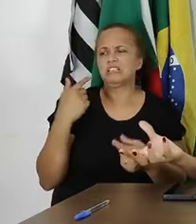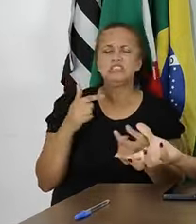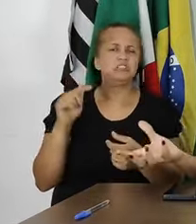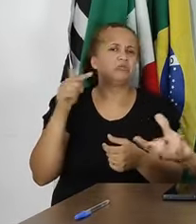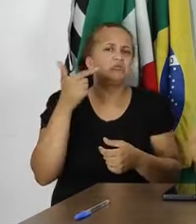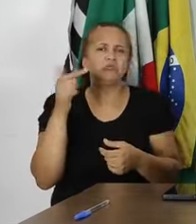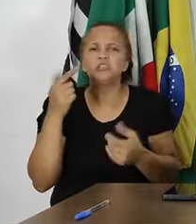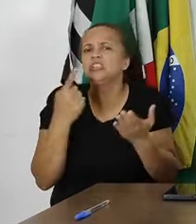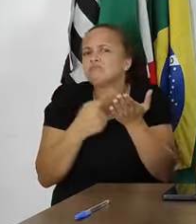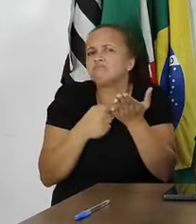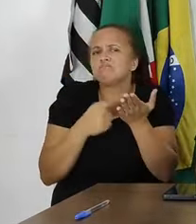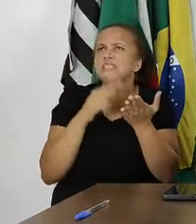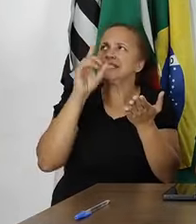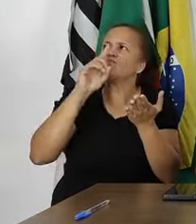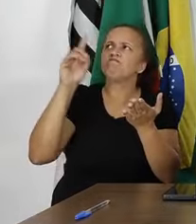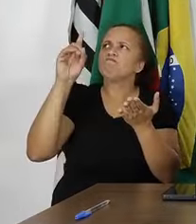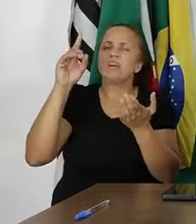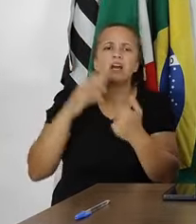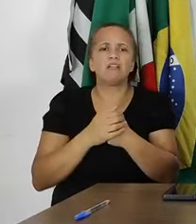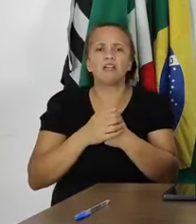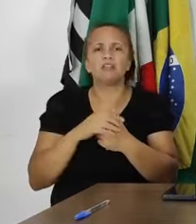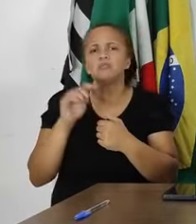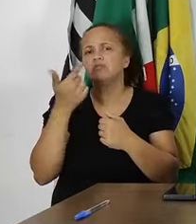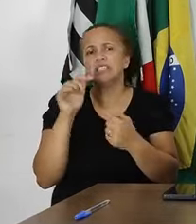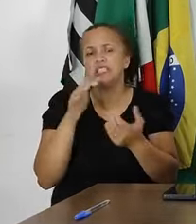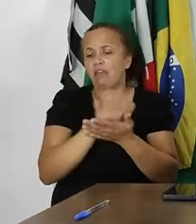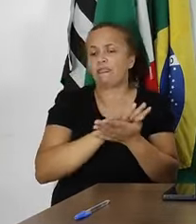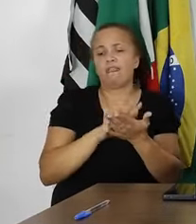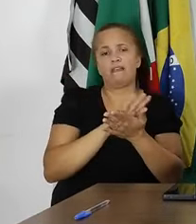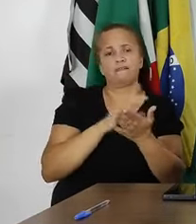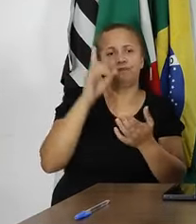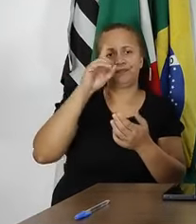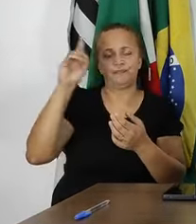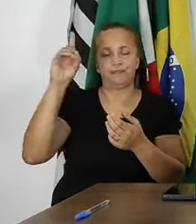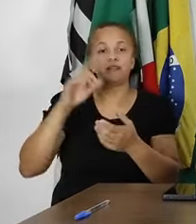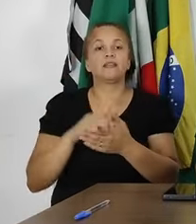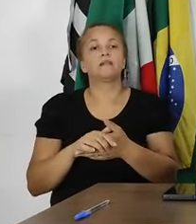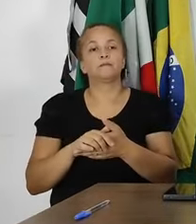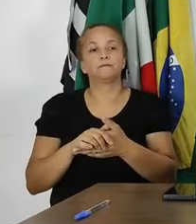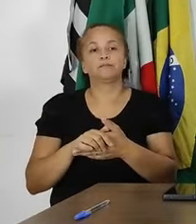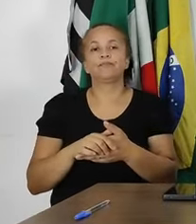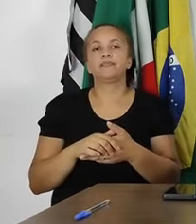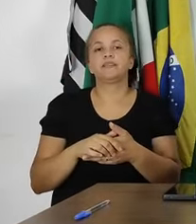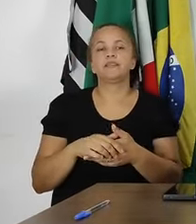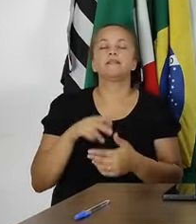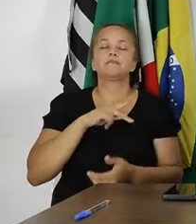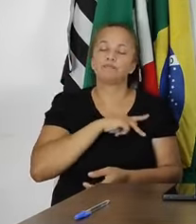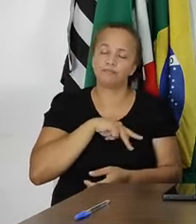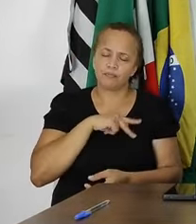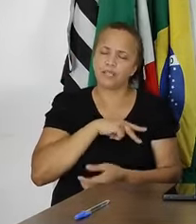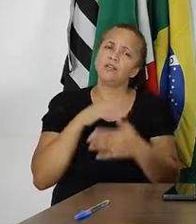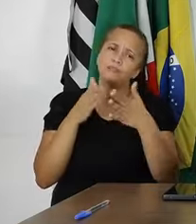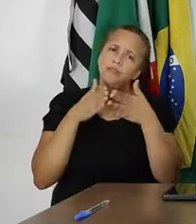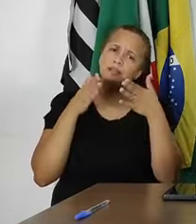Hoje nós temos aliança com Deus. Então ele diz, isso, portanto, eu digo, e no Senhor testifico, que não mais